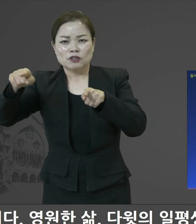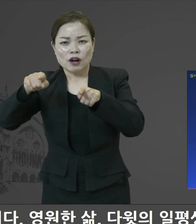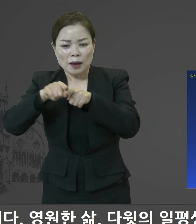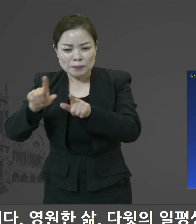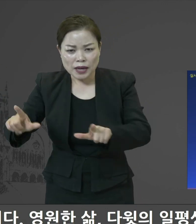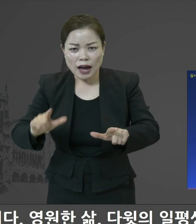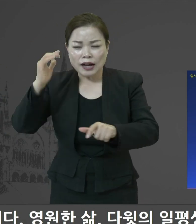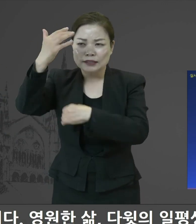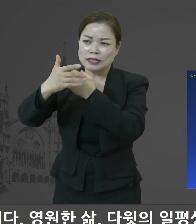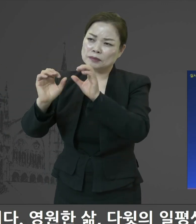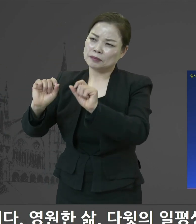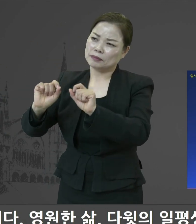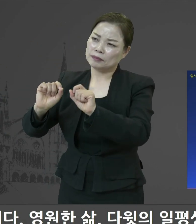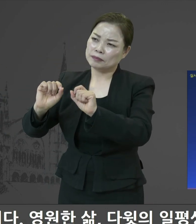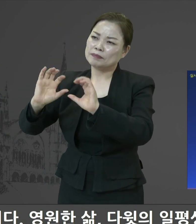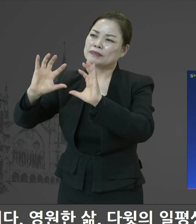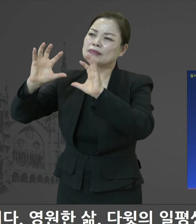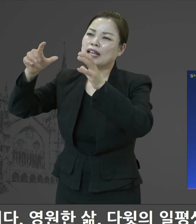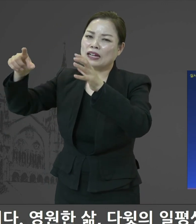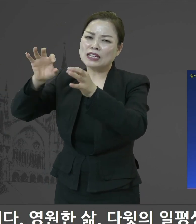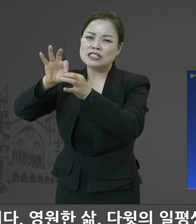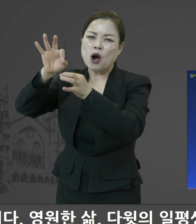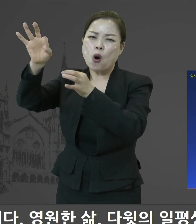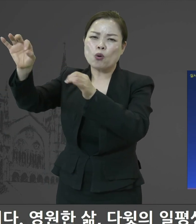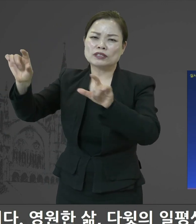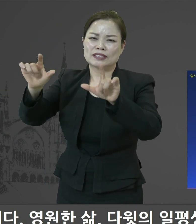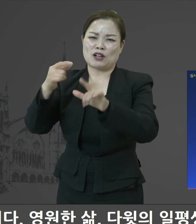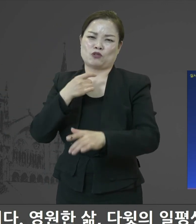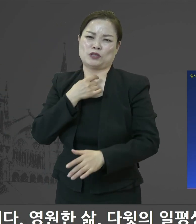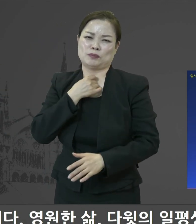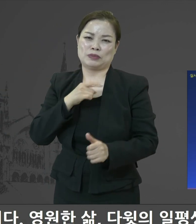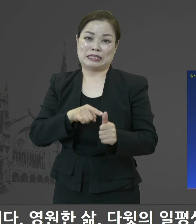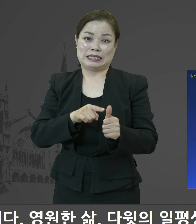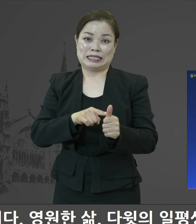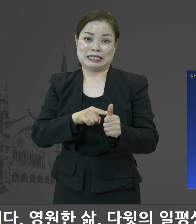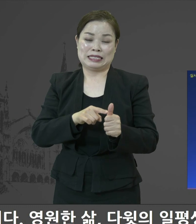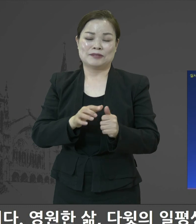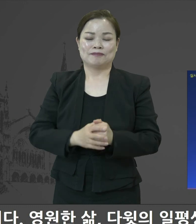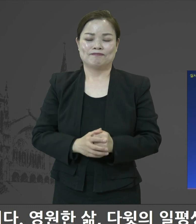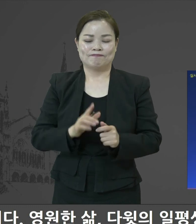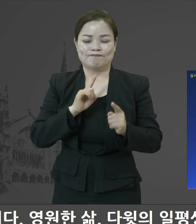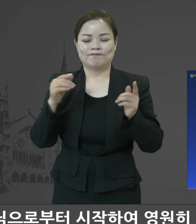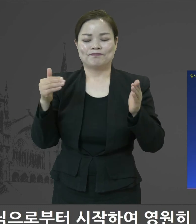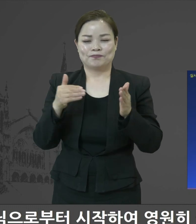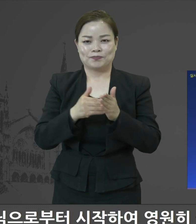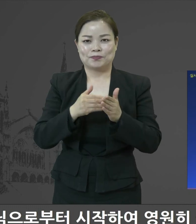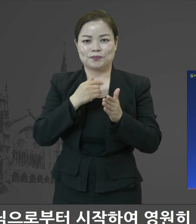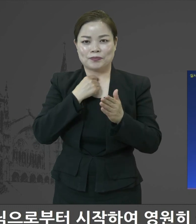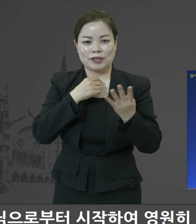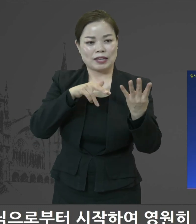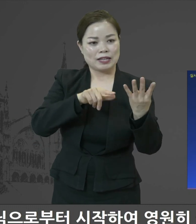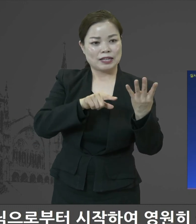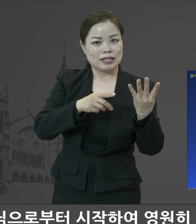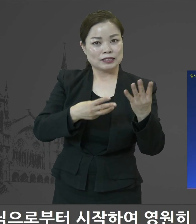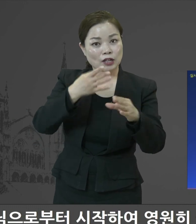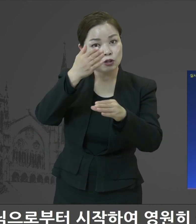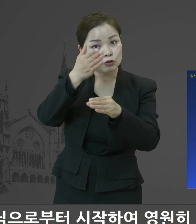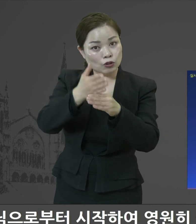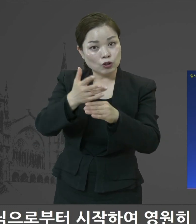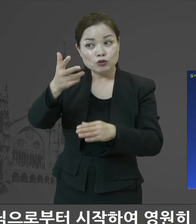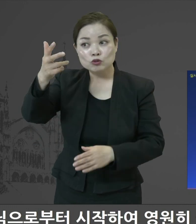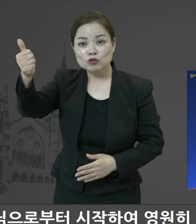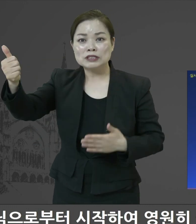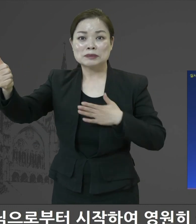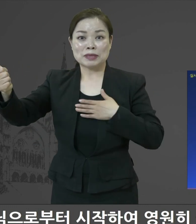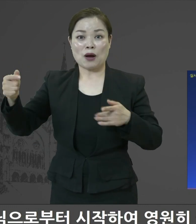하나님의 나라에서 영원히 살게 되는 인생입니다. 말씀을 정리하겠습니다. 4절 중간에